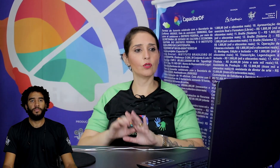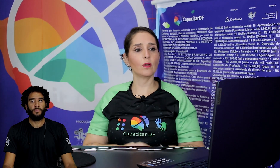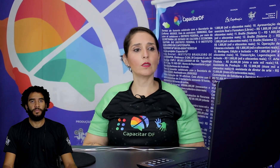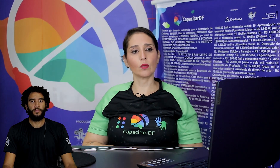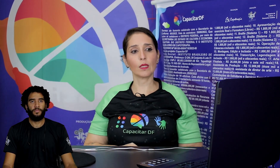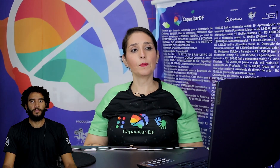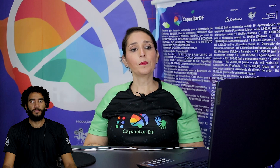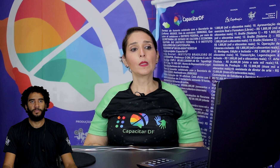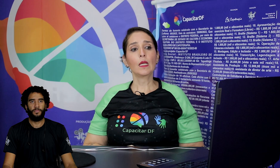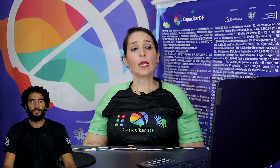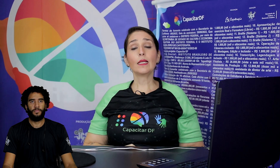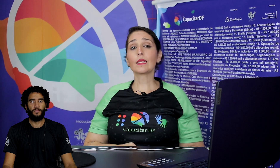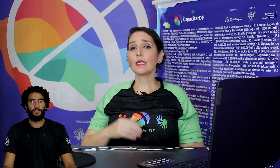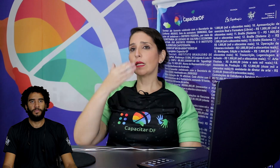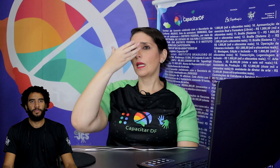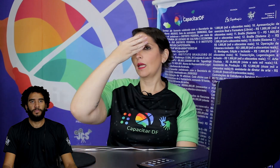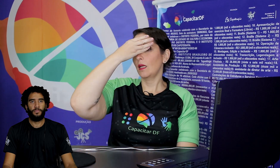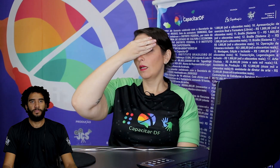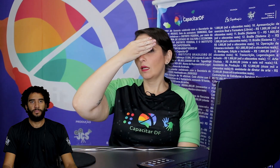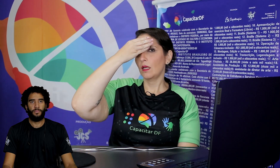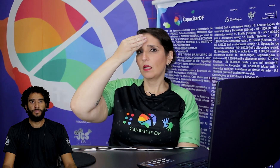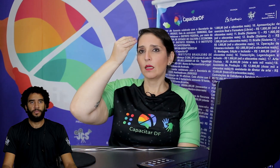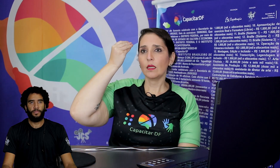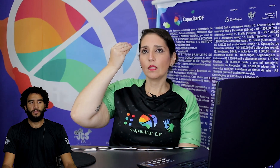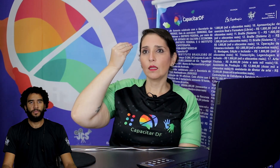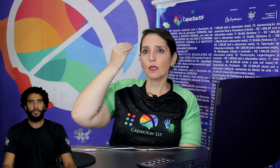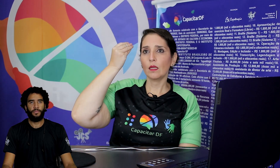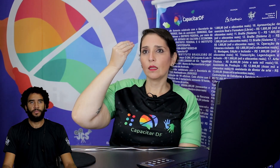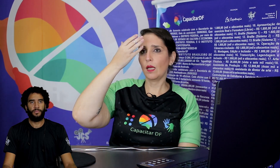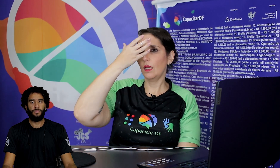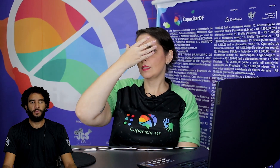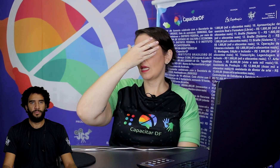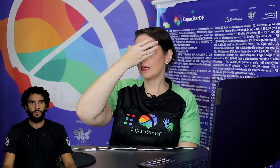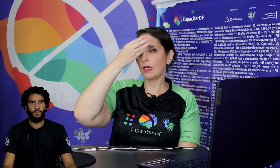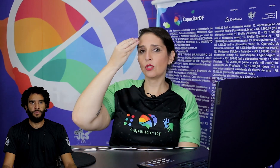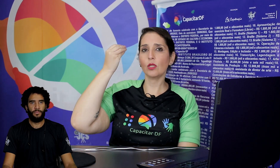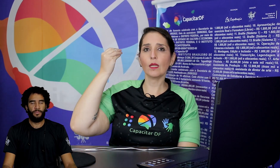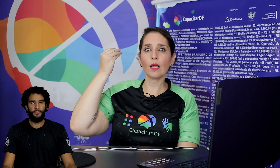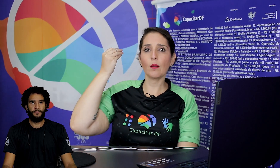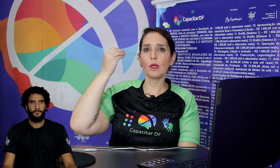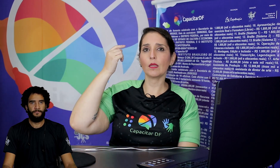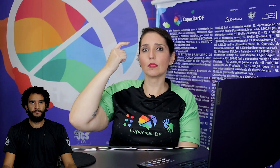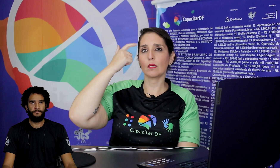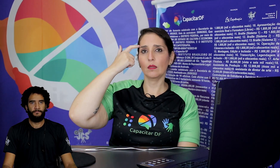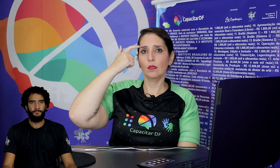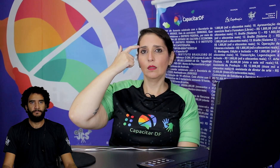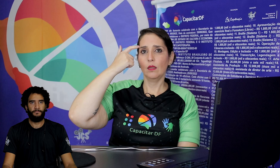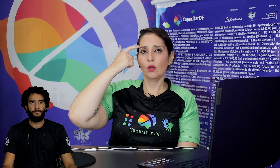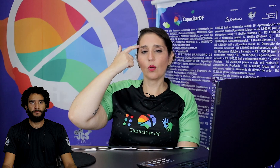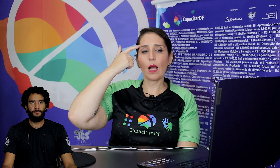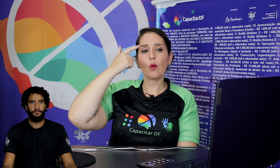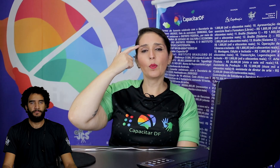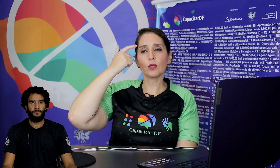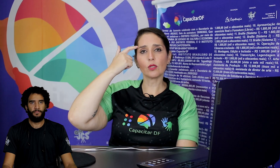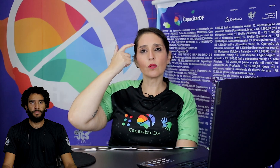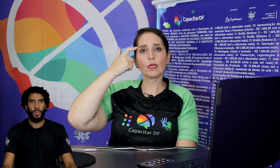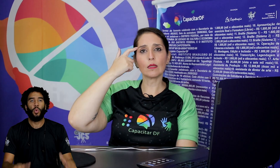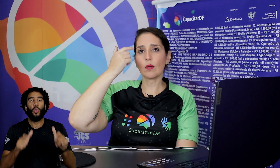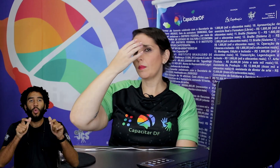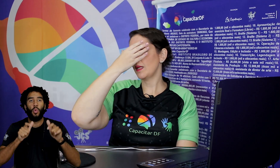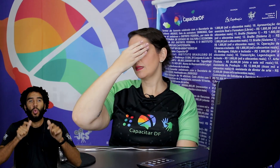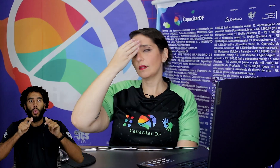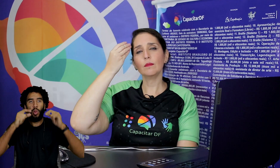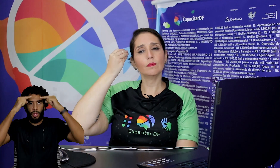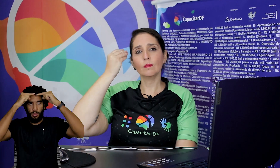gente direciona. Esquecer. Né? Esquecer, tira da cabeça. Local, ponto de